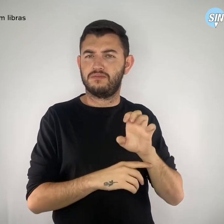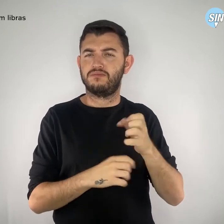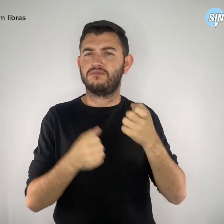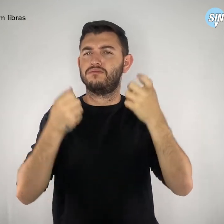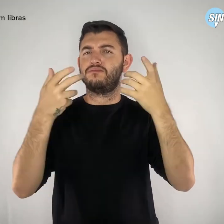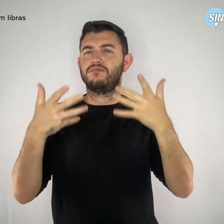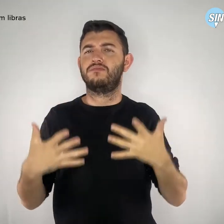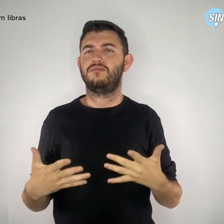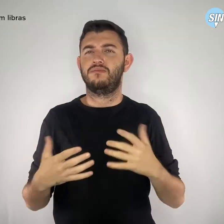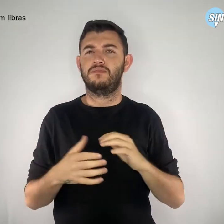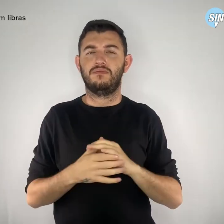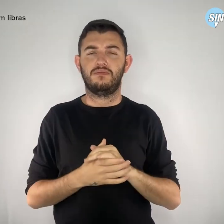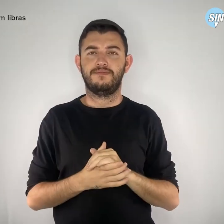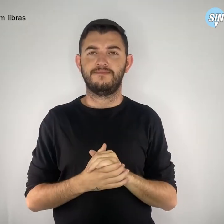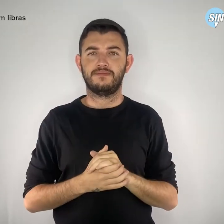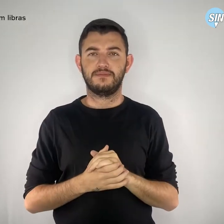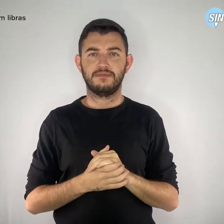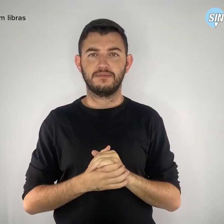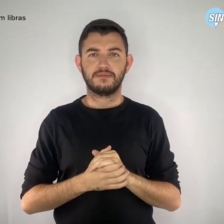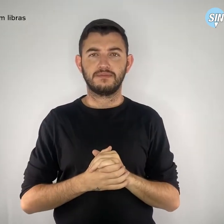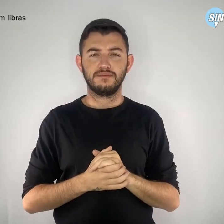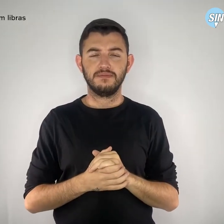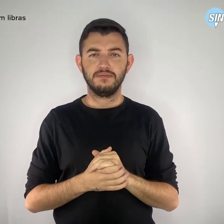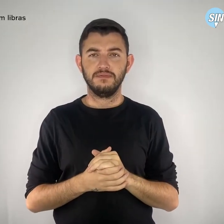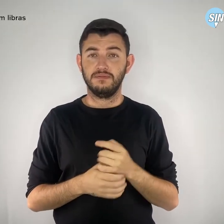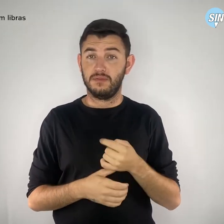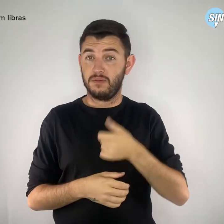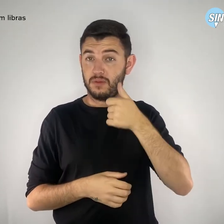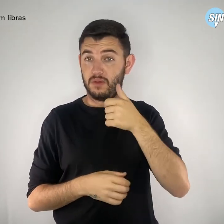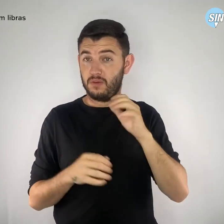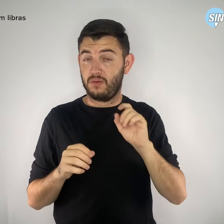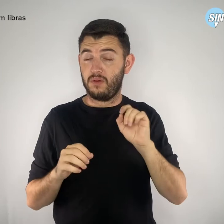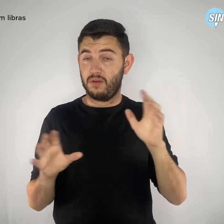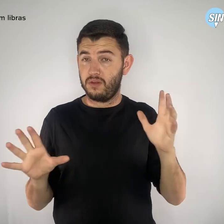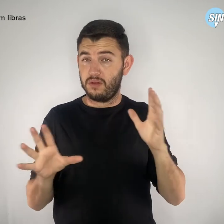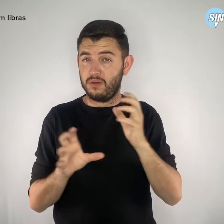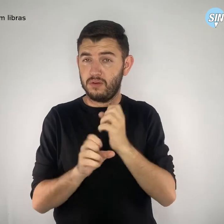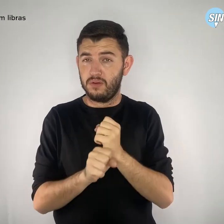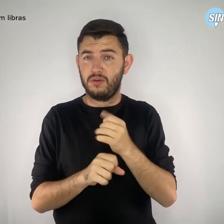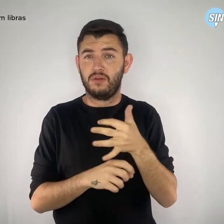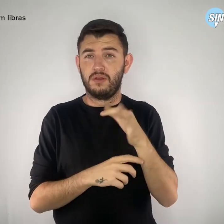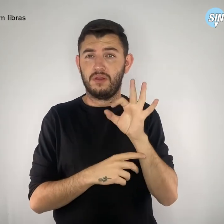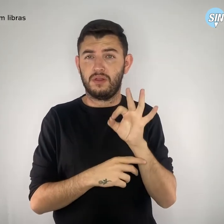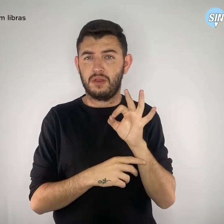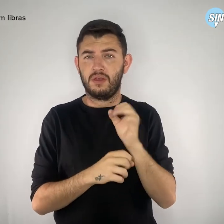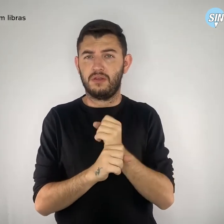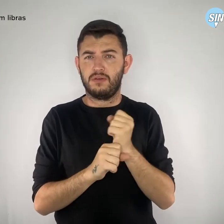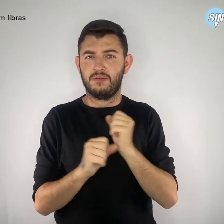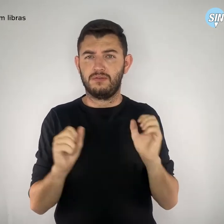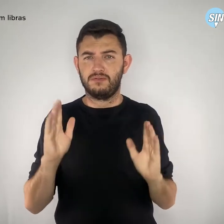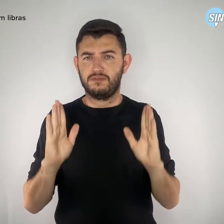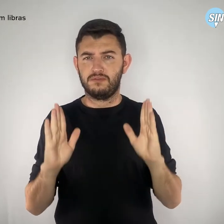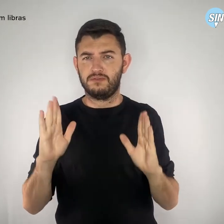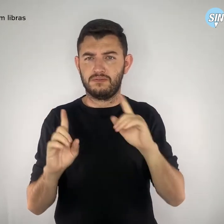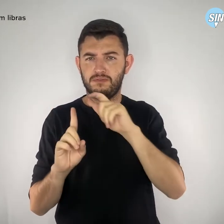tema. Prestes a completar uma década neste mês de agosto, a Lei de